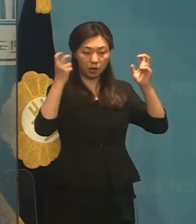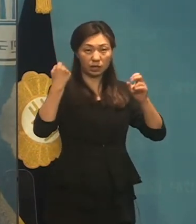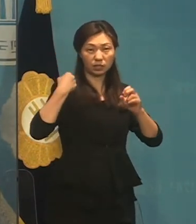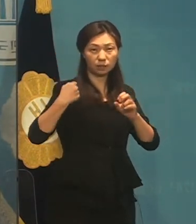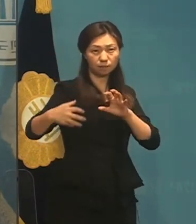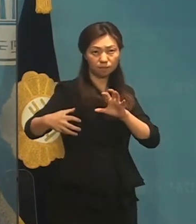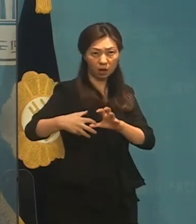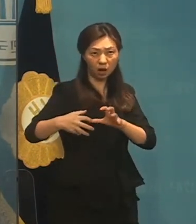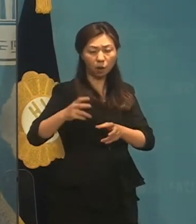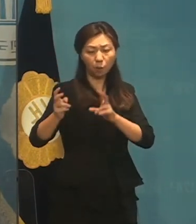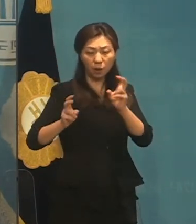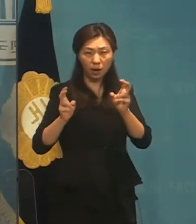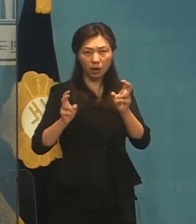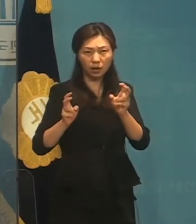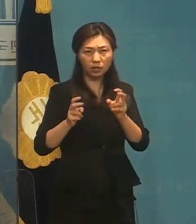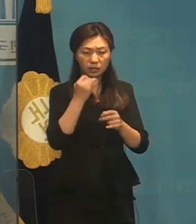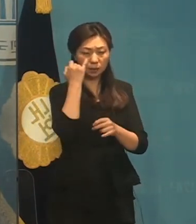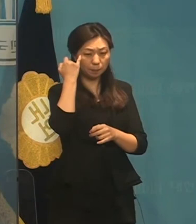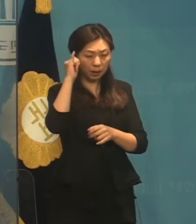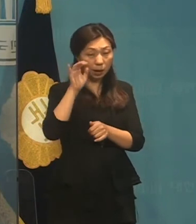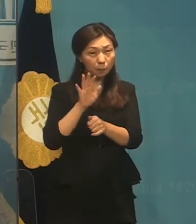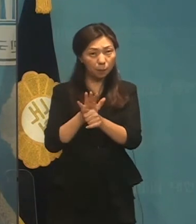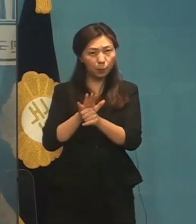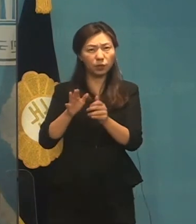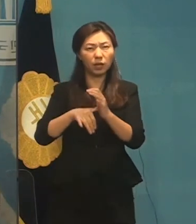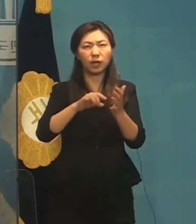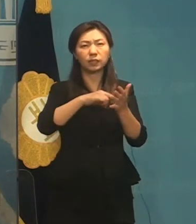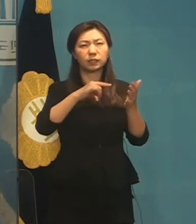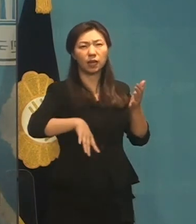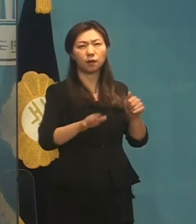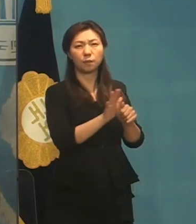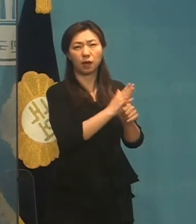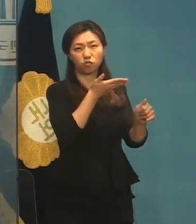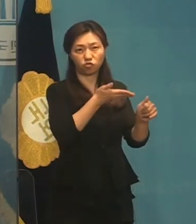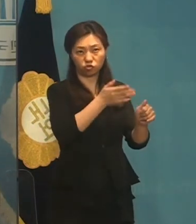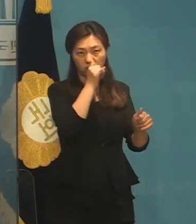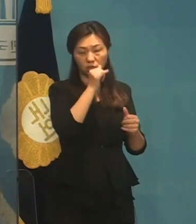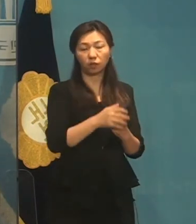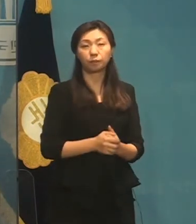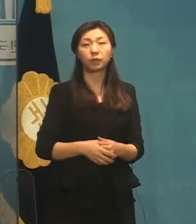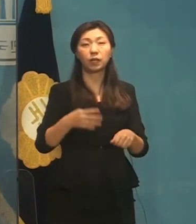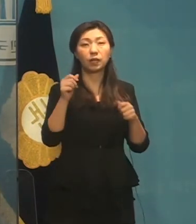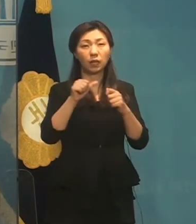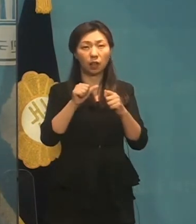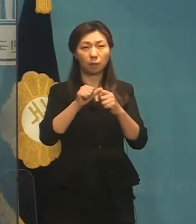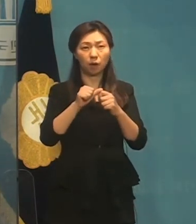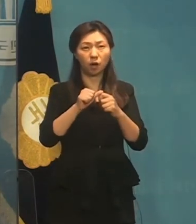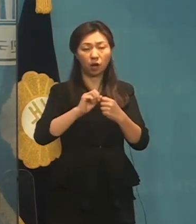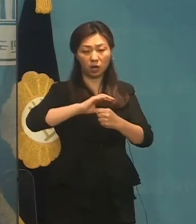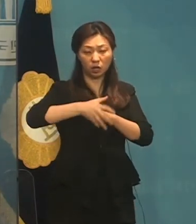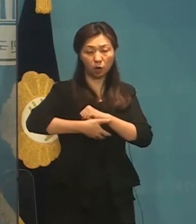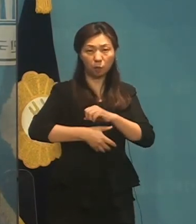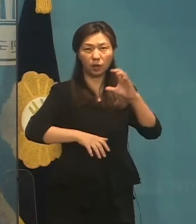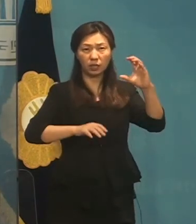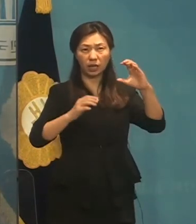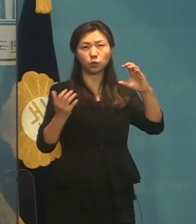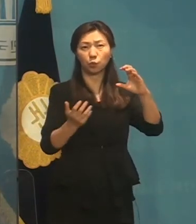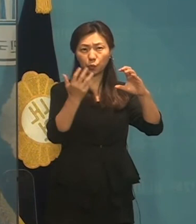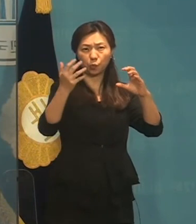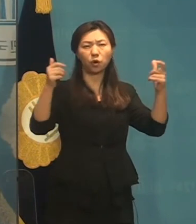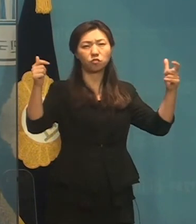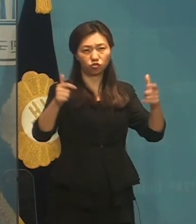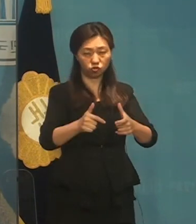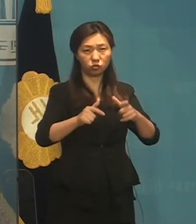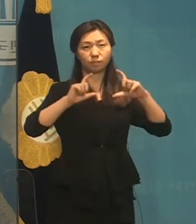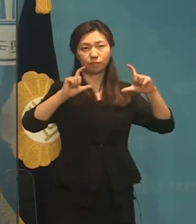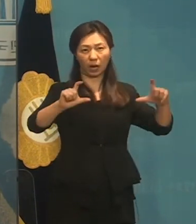중소기업을 스마트 기업으로 지원할 경우 세제 혜택을 주도록 하겠습니다. 다섯째, 글로벌 탄소 중립 선도도시를